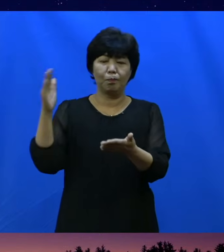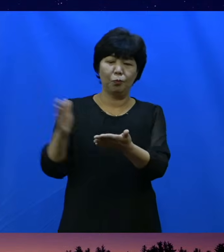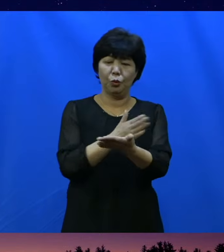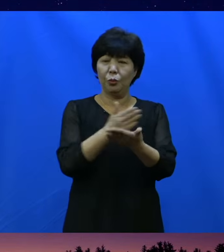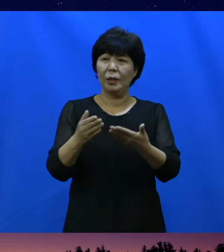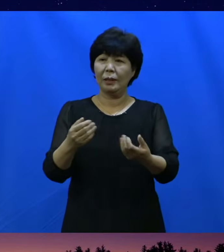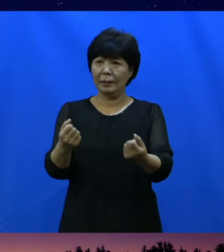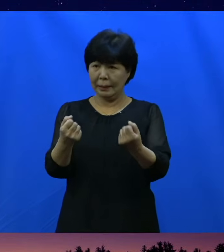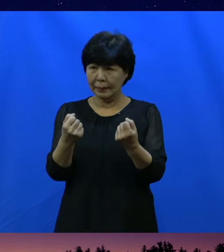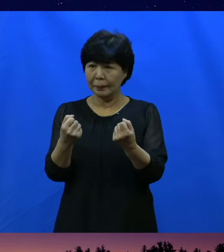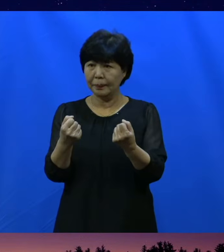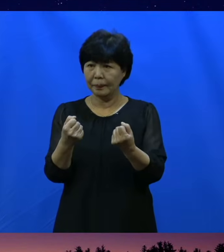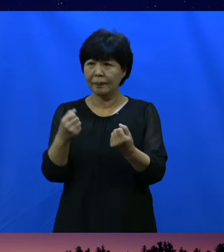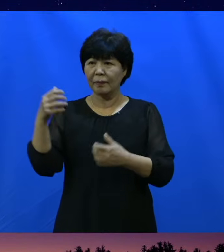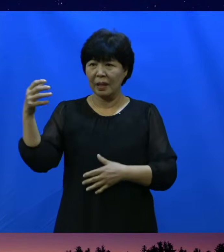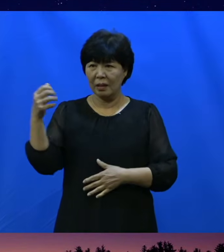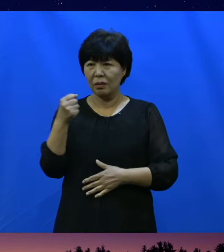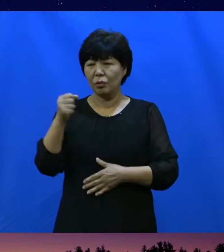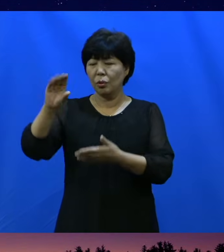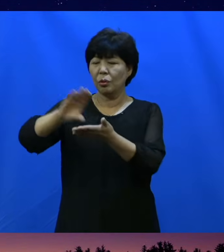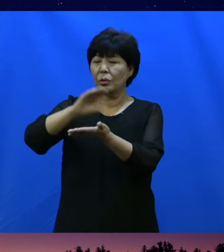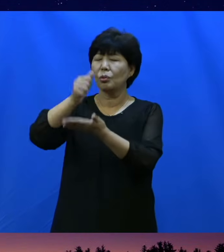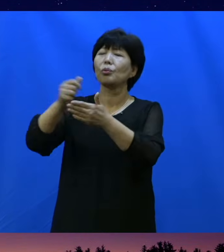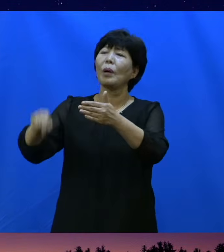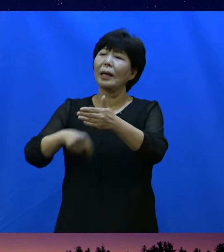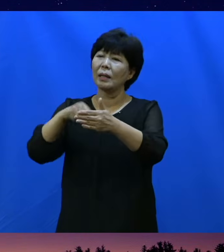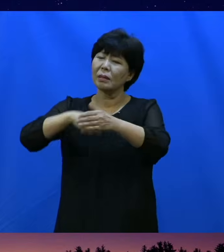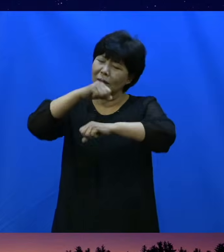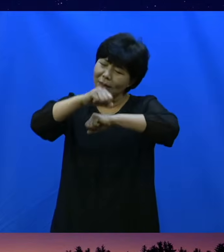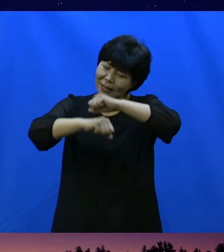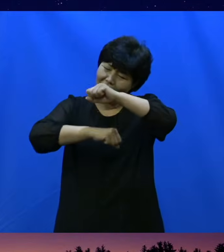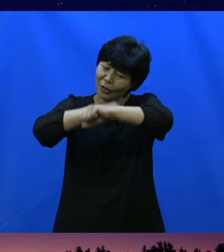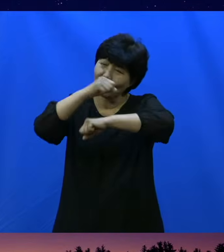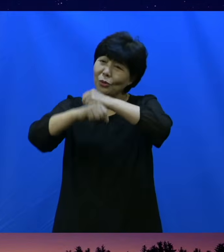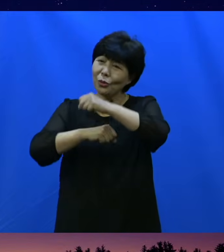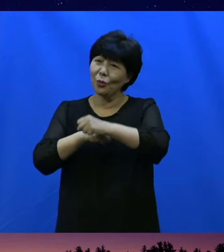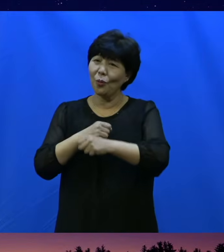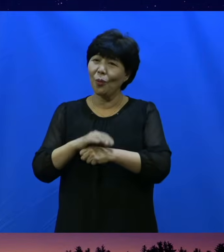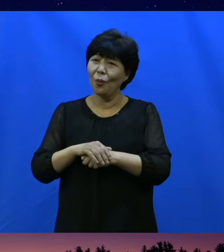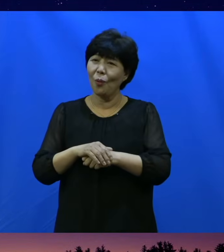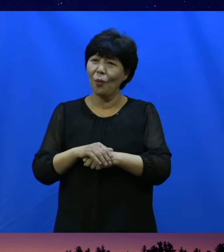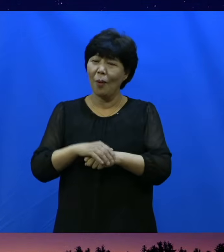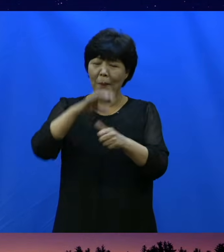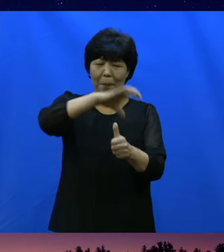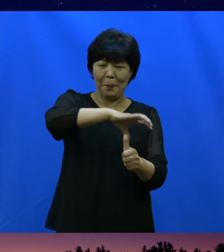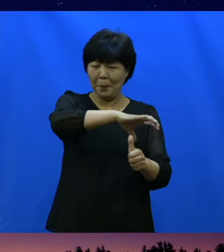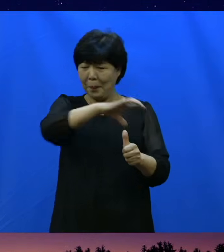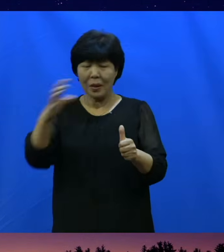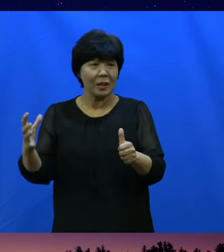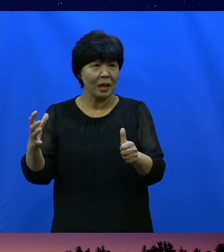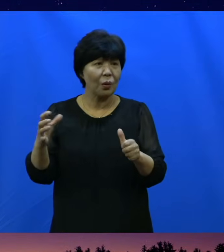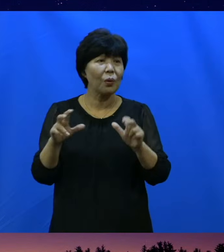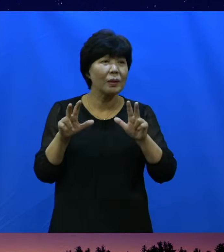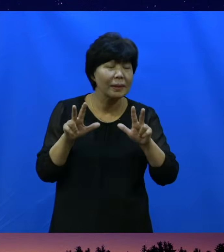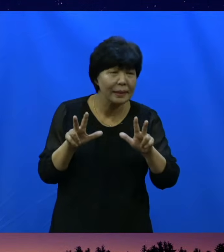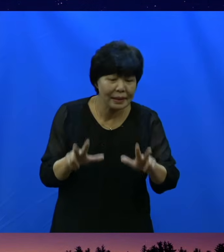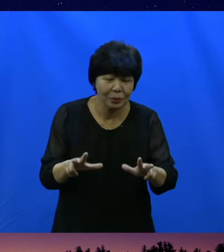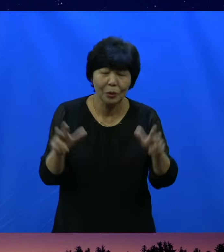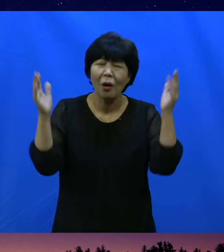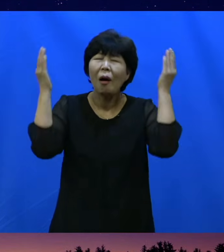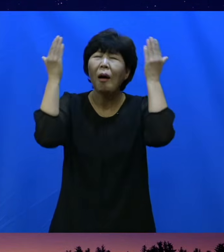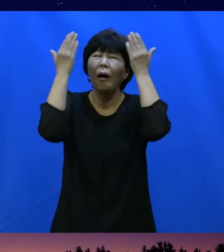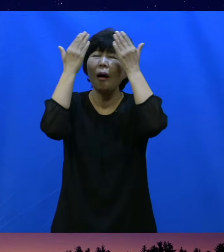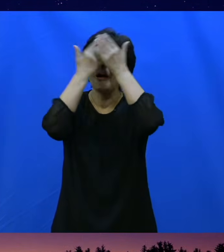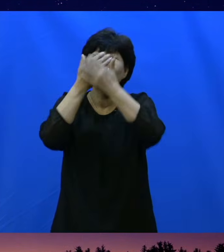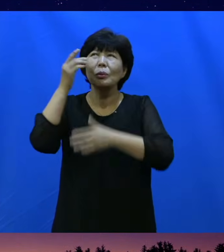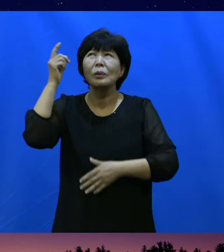여러분들에게 일어나서 그리스도 안에서 자유를 누리고 속박 가운데서 벗어날 뿐만 아니라 지금도 어두운